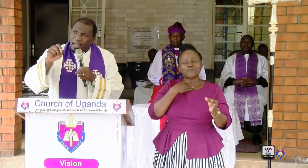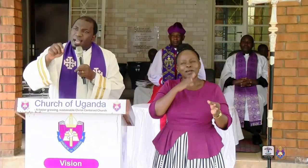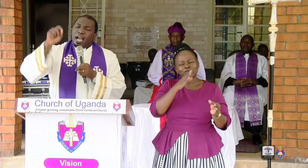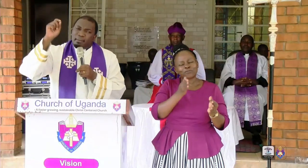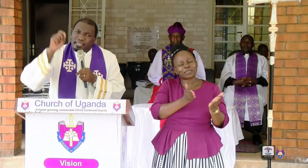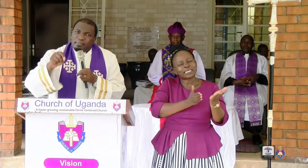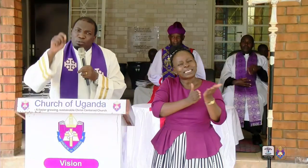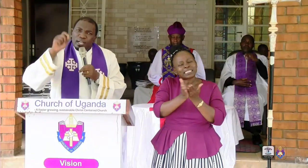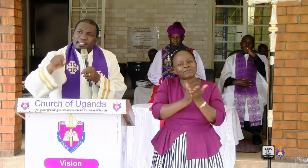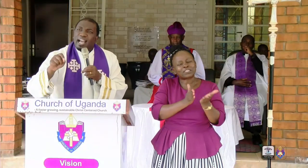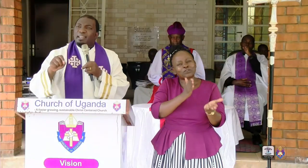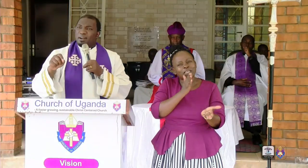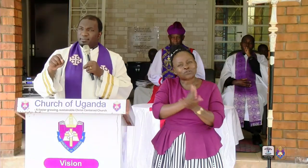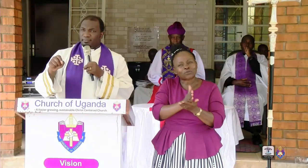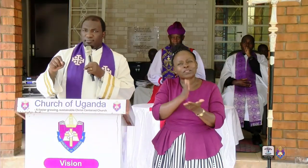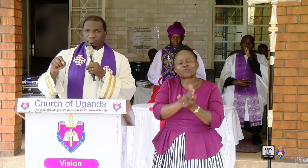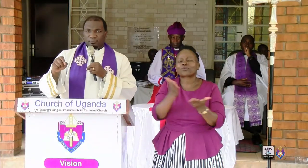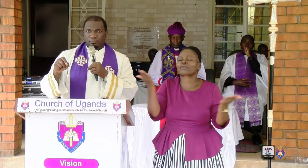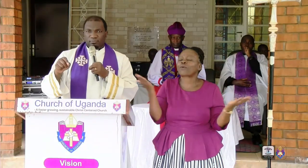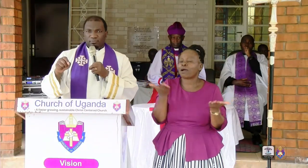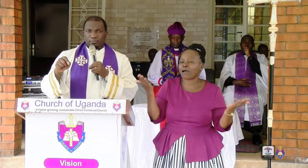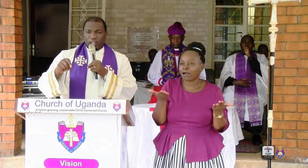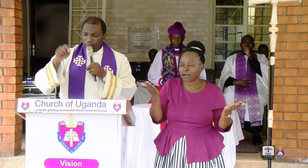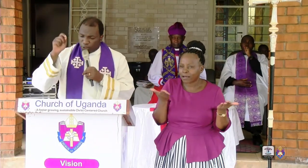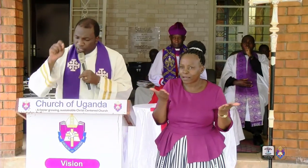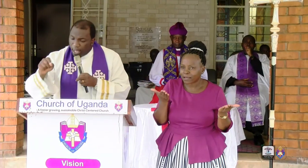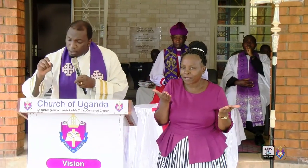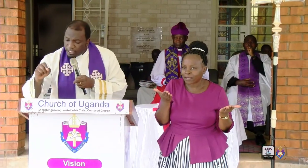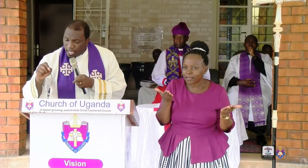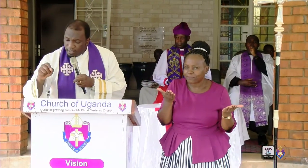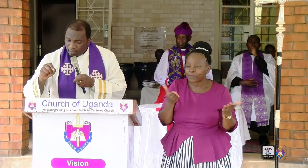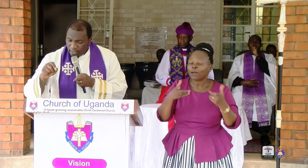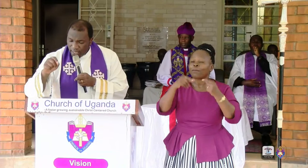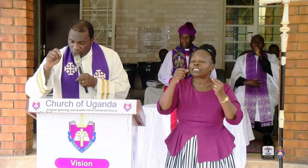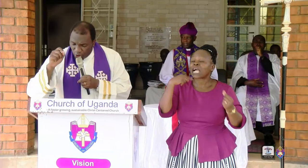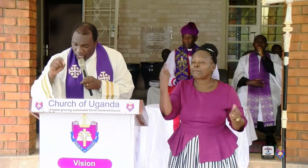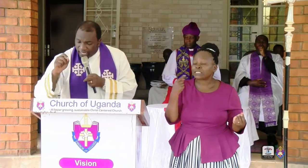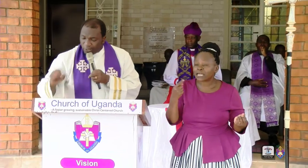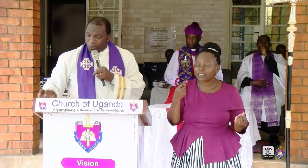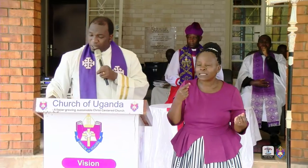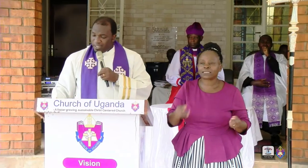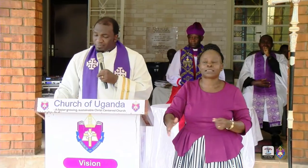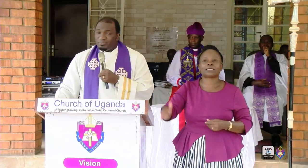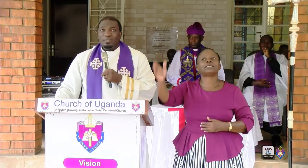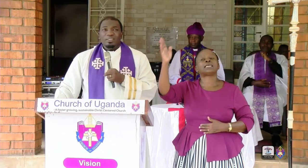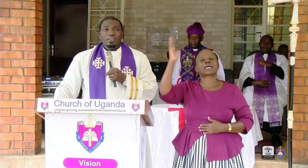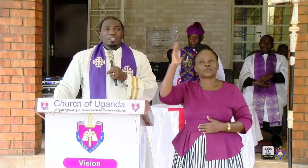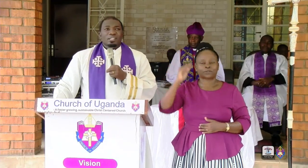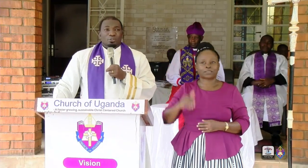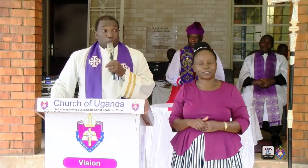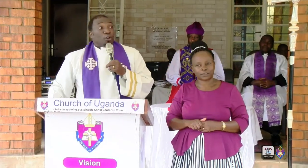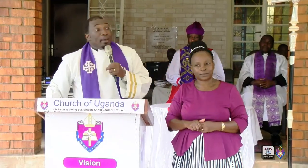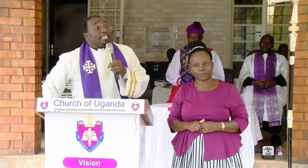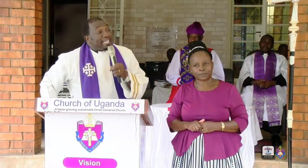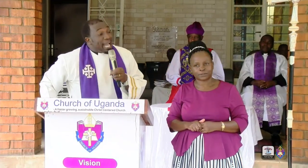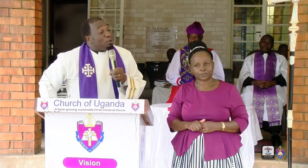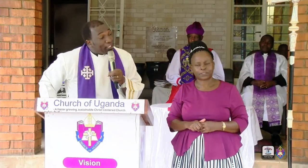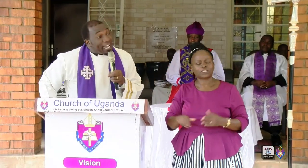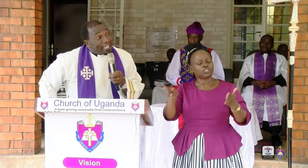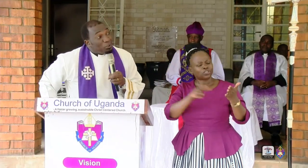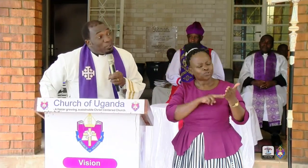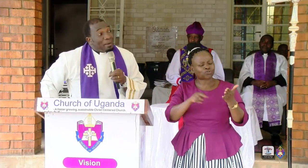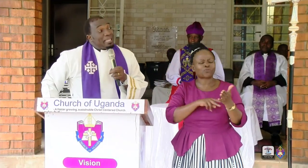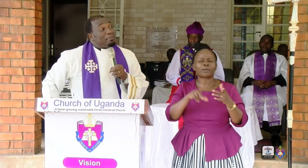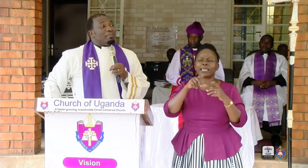mazima. Amazima tugasangewa. Mochigambo chani? Cha Katonda. Tusome chigambo